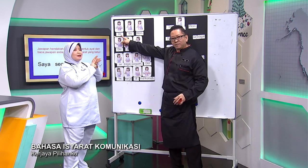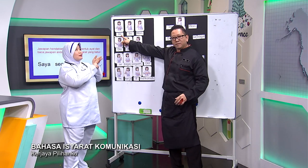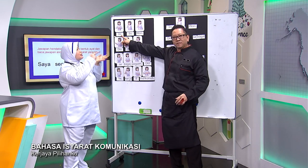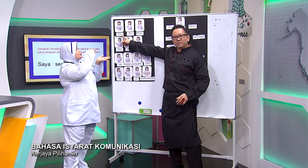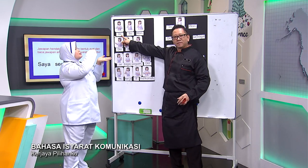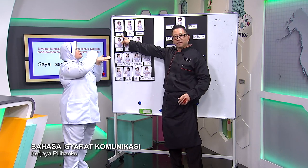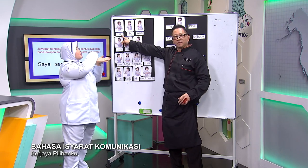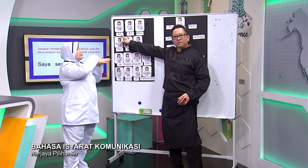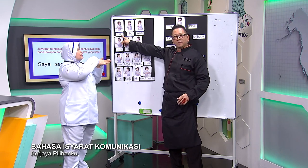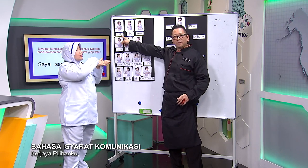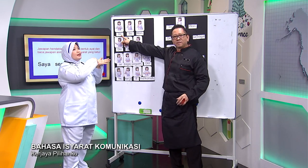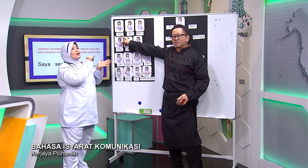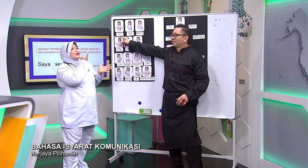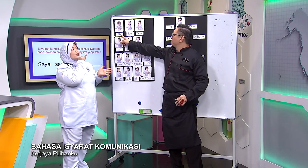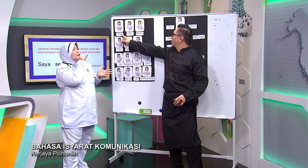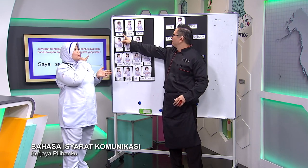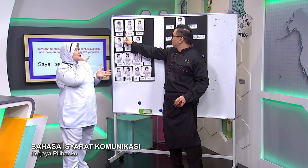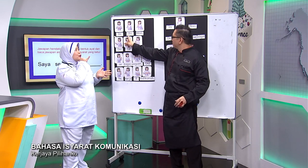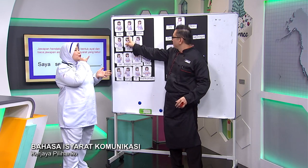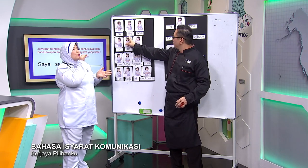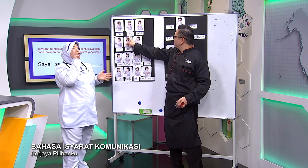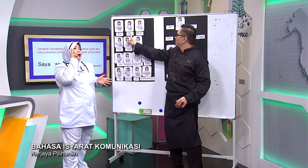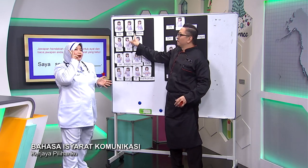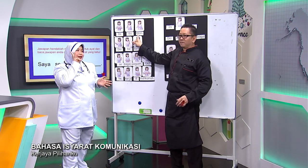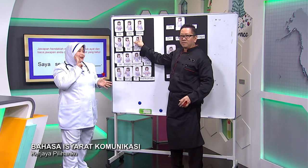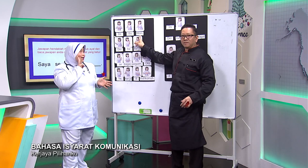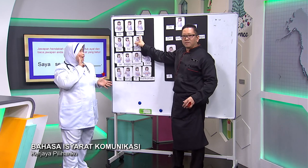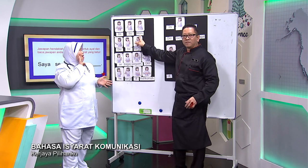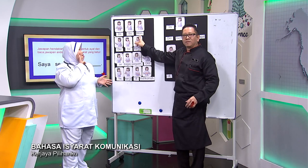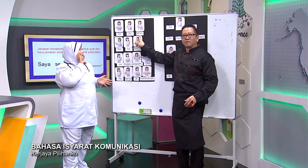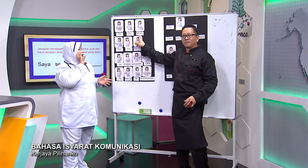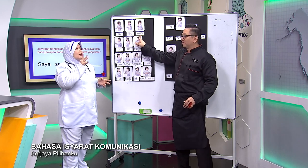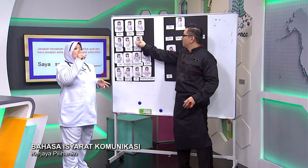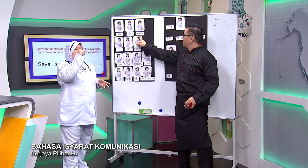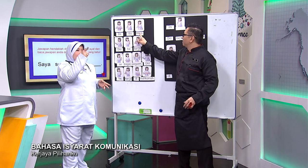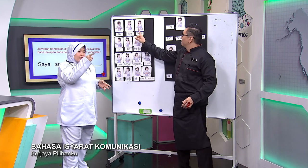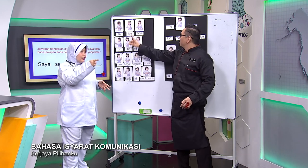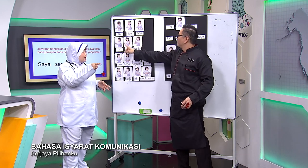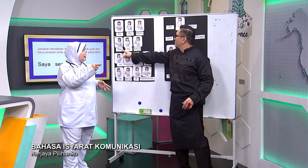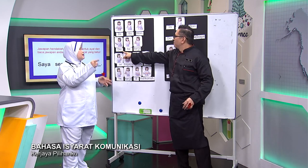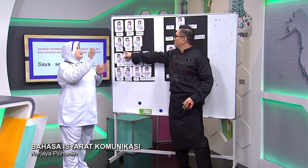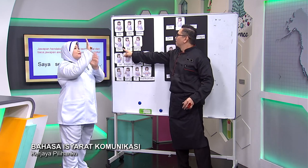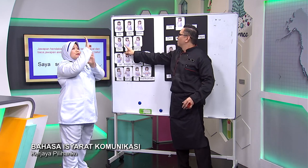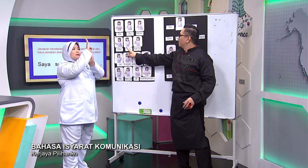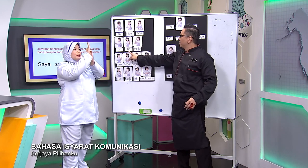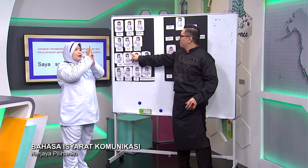Baca sama-sama ya. Ini Ibu Wani. Dia